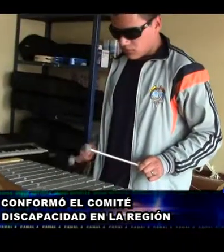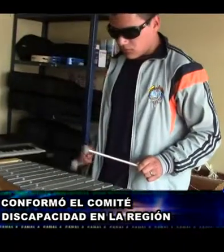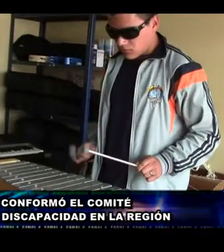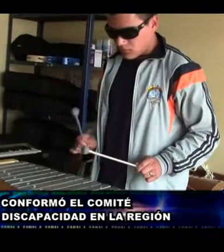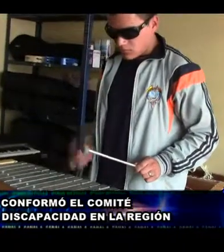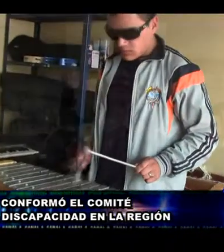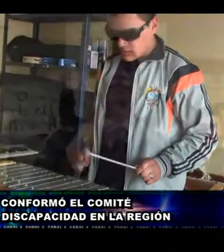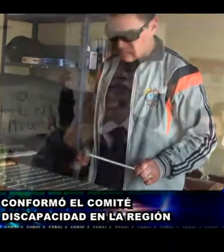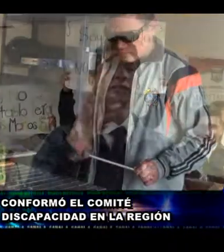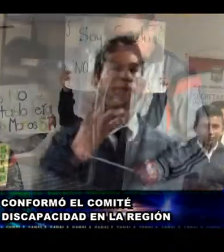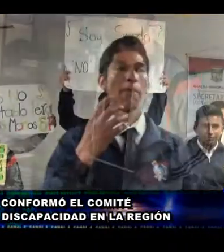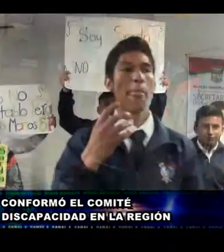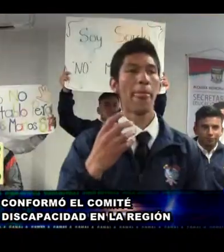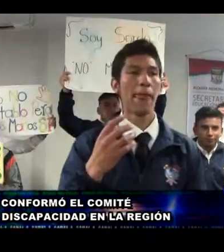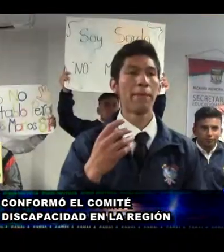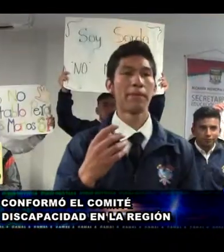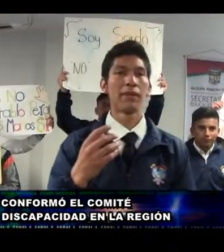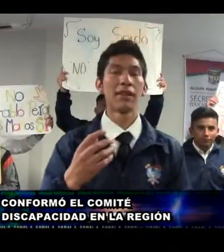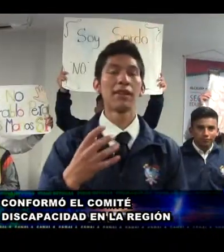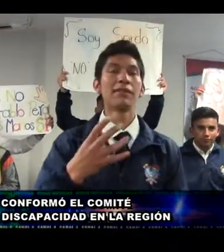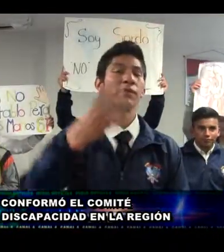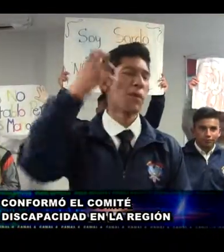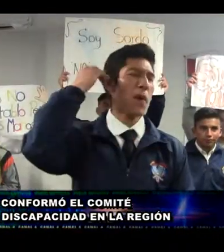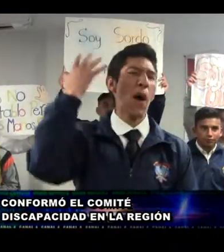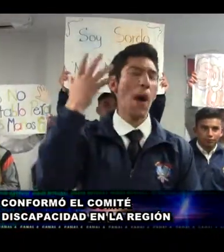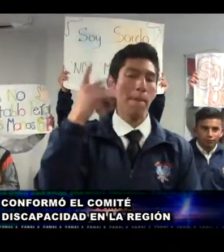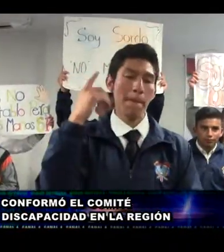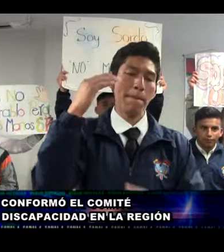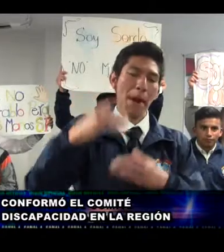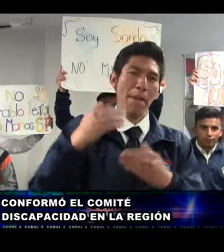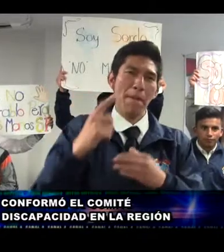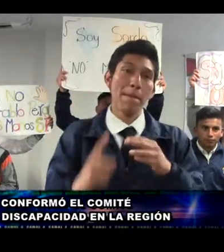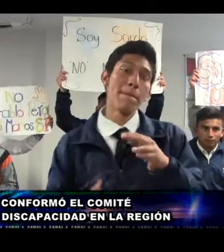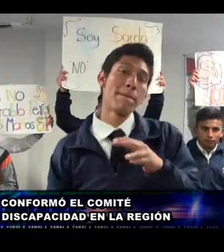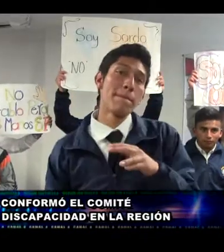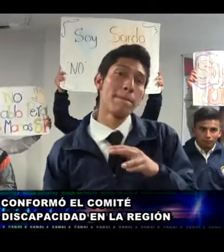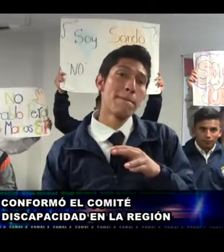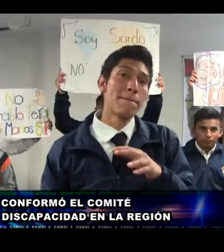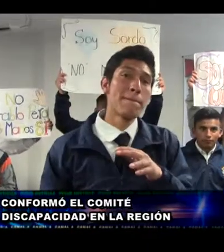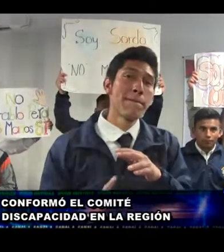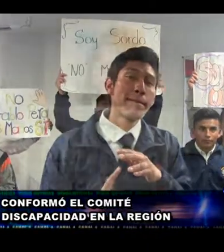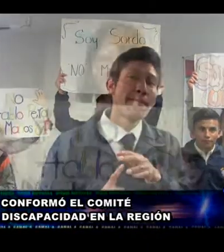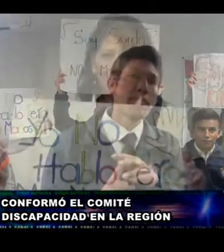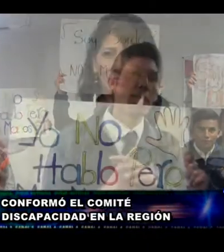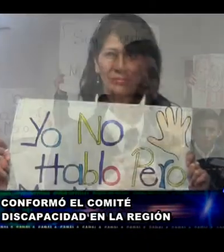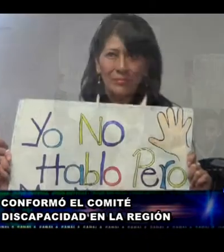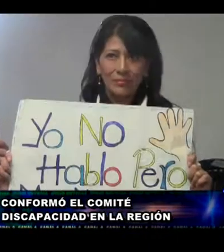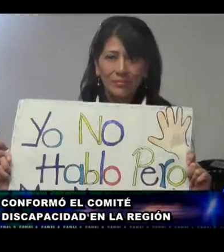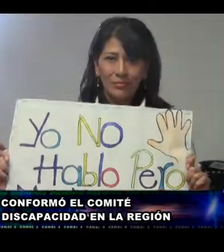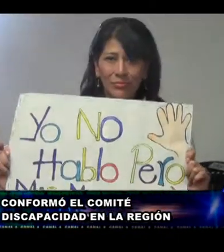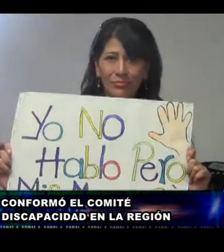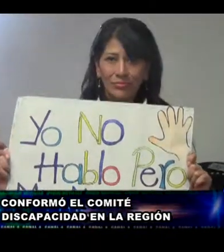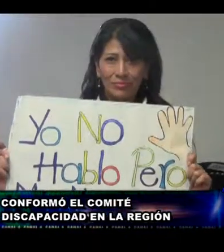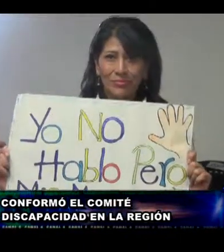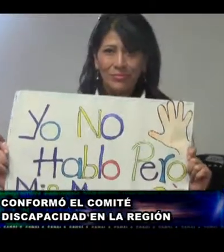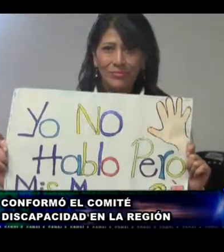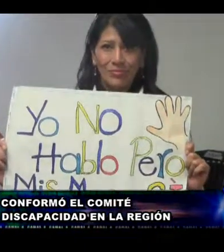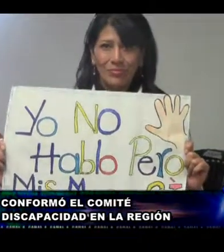proyectos de acuerdo para desarrollar los principios, derechos y deberes a favor de esta población vulnerable el día 14 de junio se